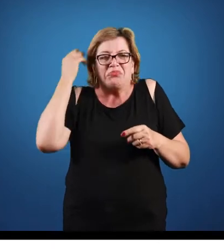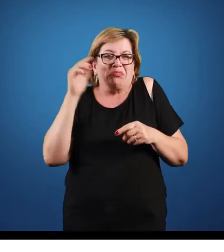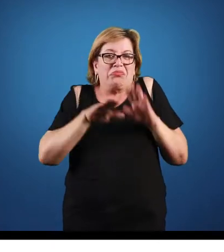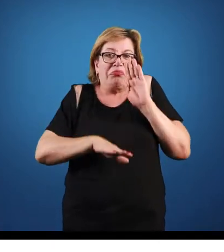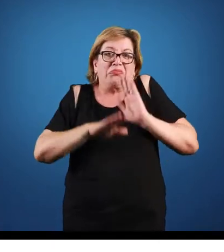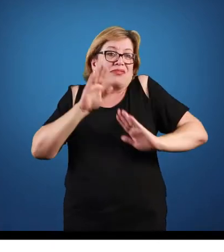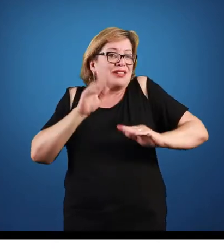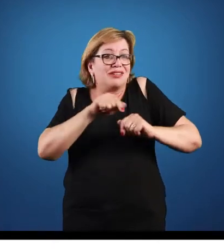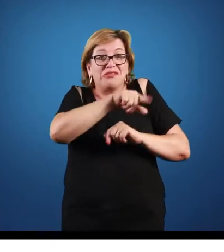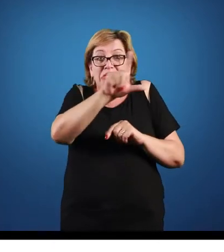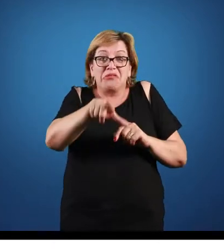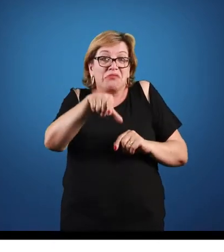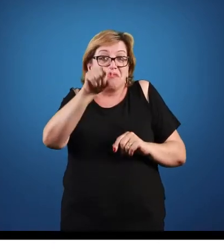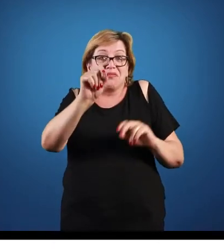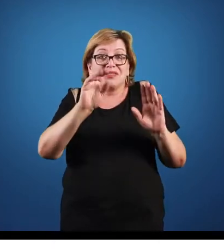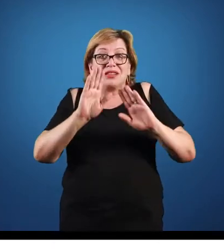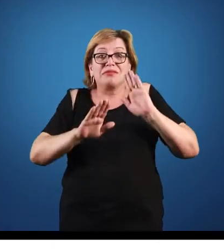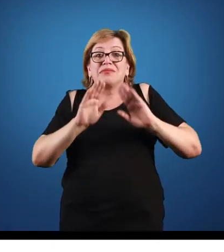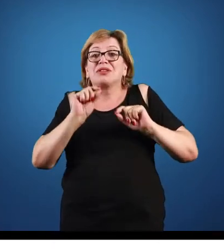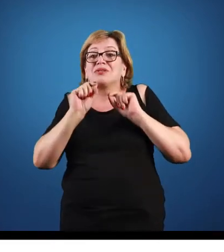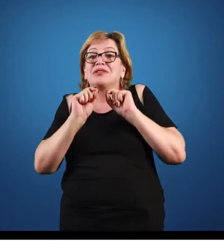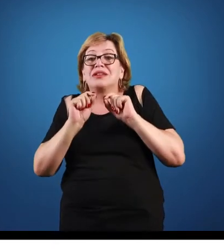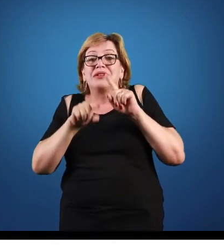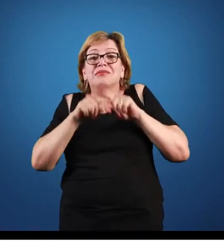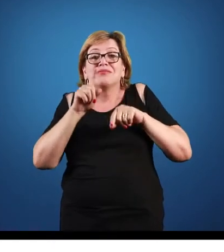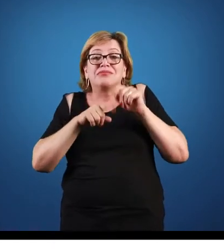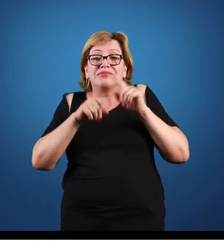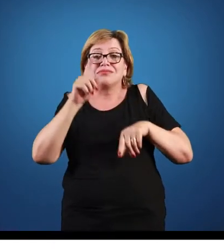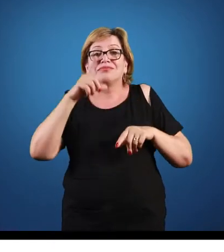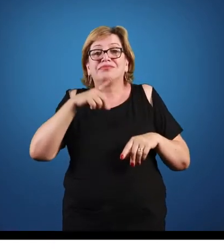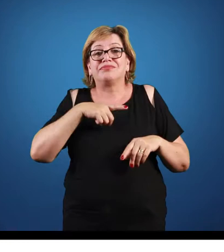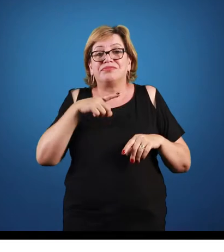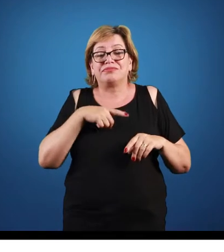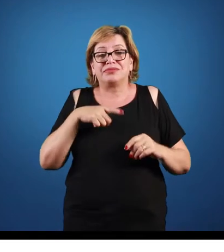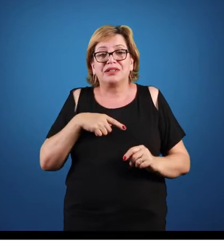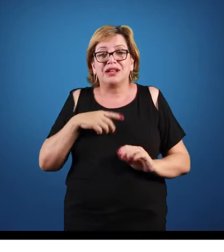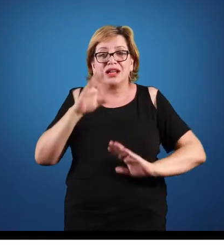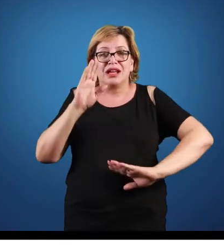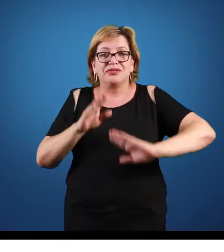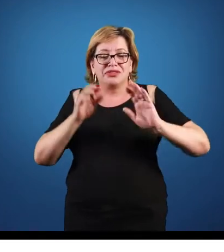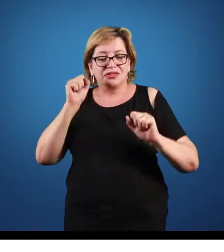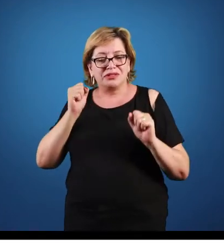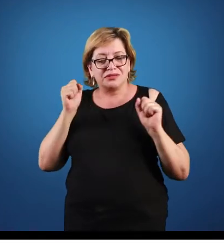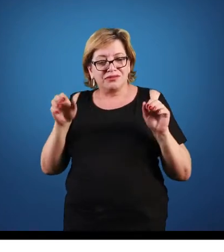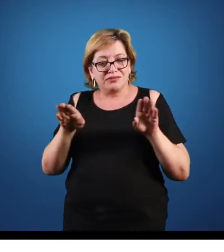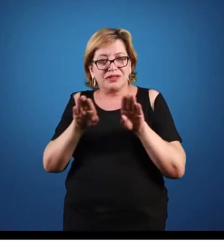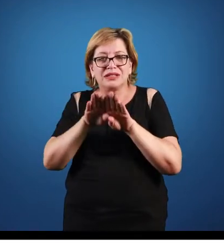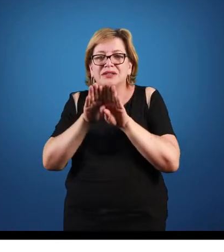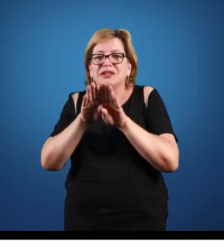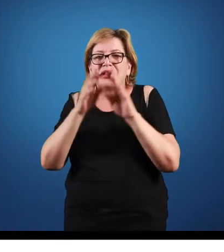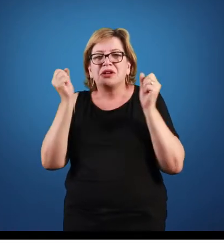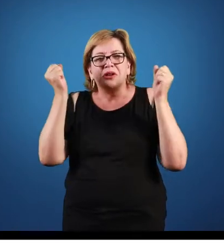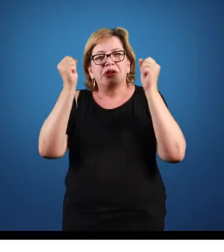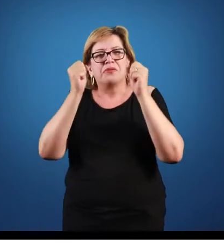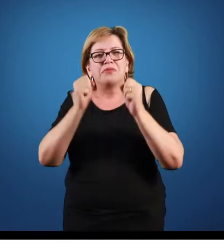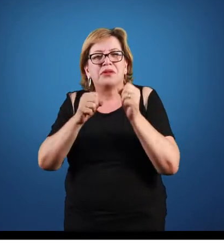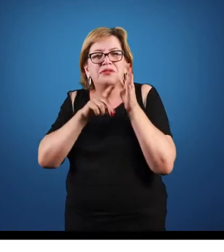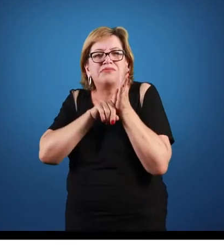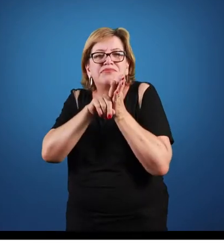quiser dependendo do personagem que o teu filho tenha no caso então é uma referência da pesquisa no youtube levo